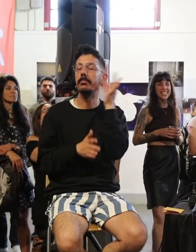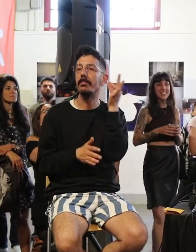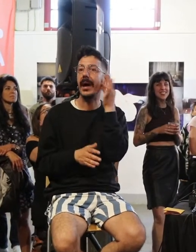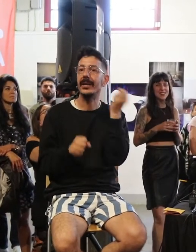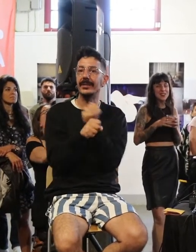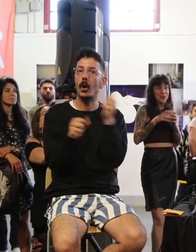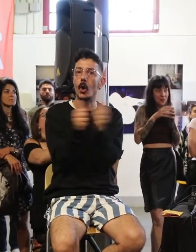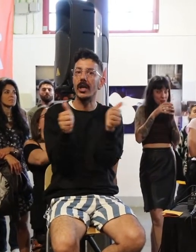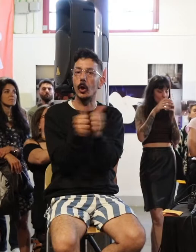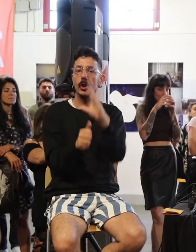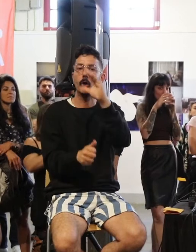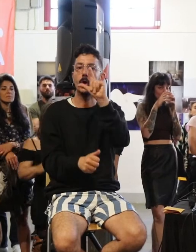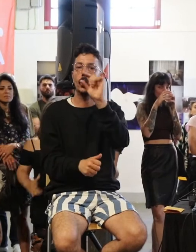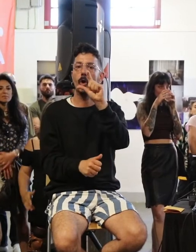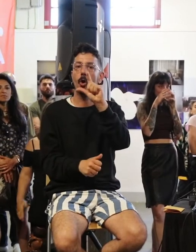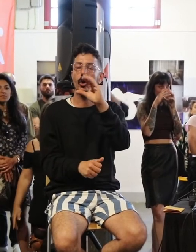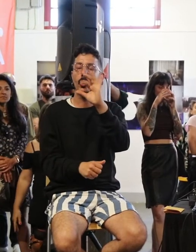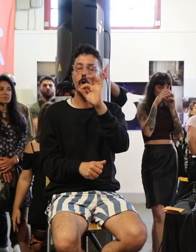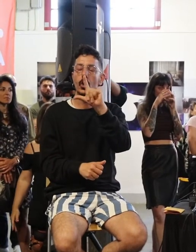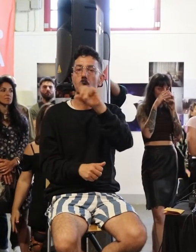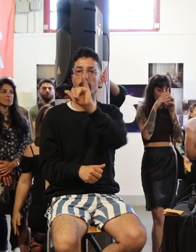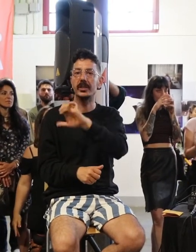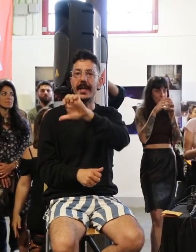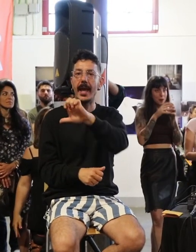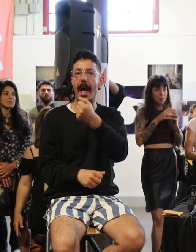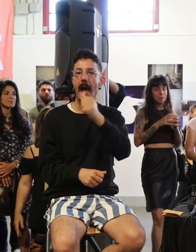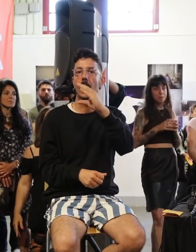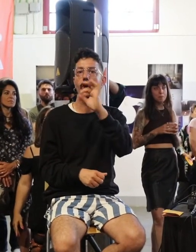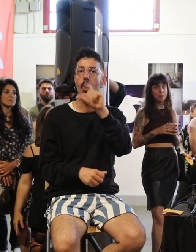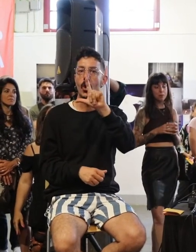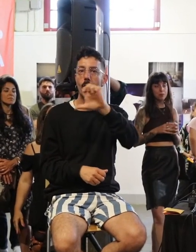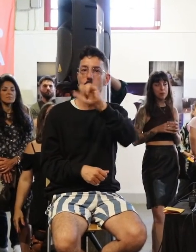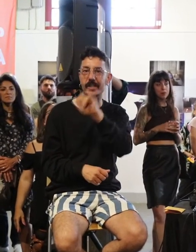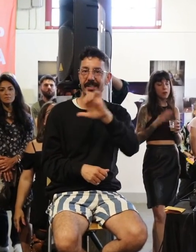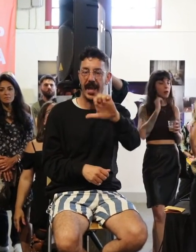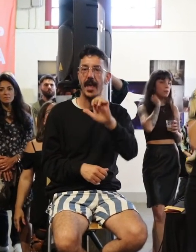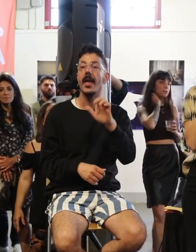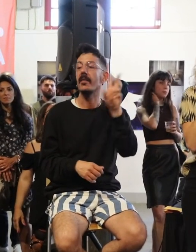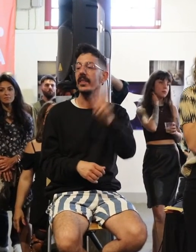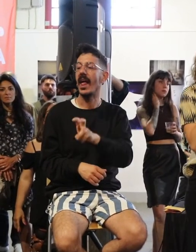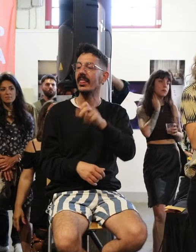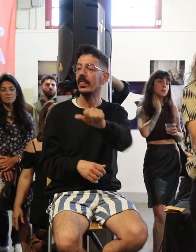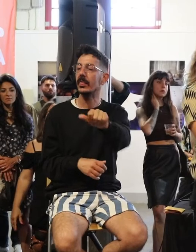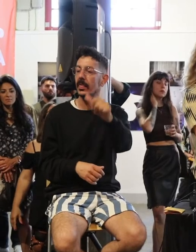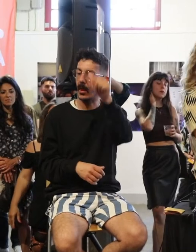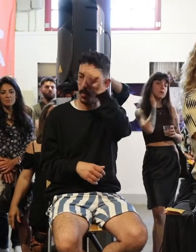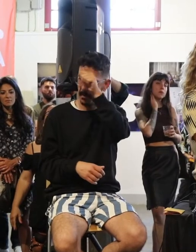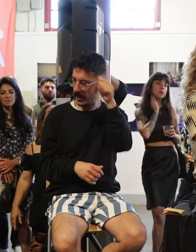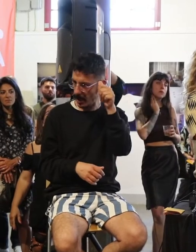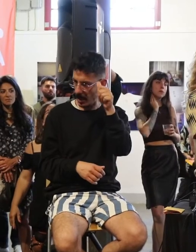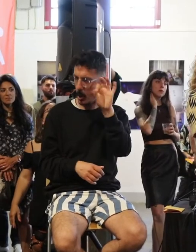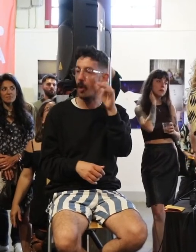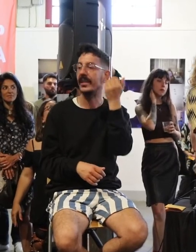una xerrada xula, ens han fet una instal·lació anti-repre molt interessant, que us convido també que vingueu a veure. I ja,